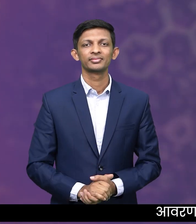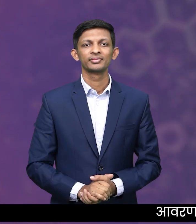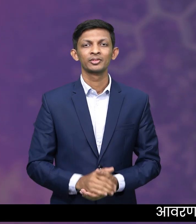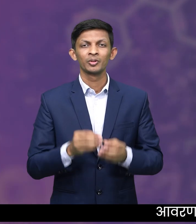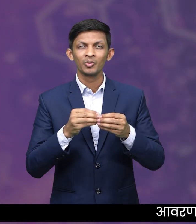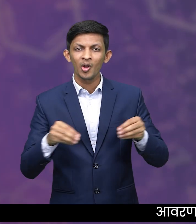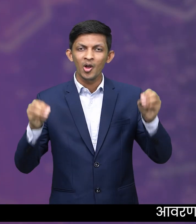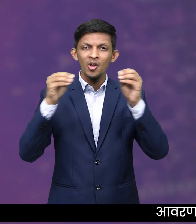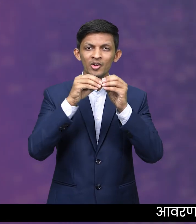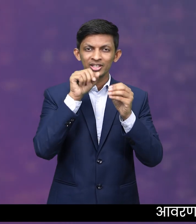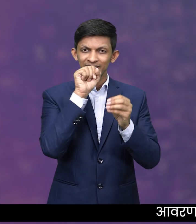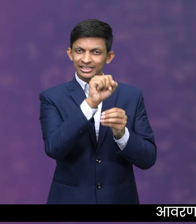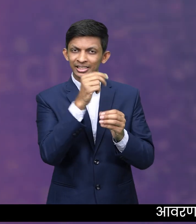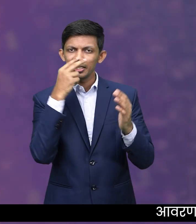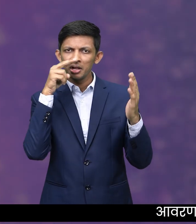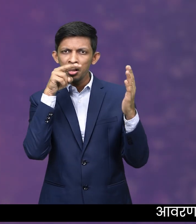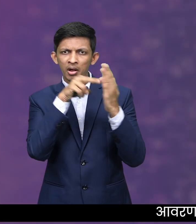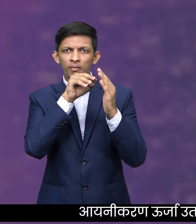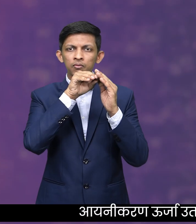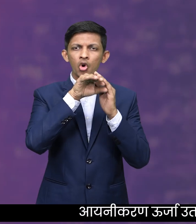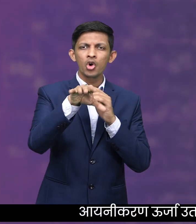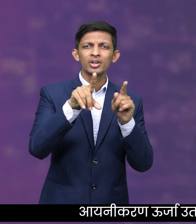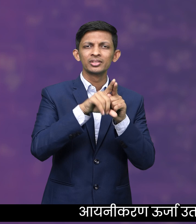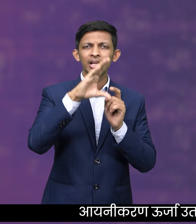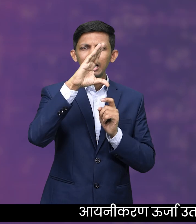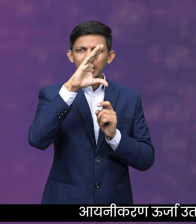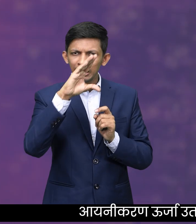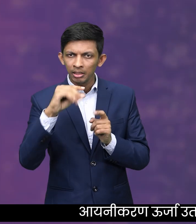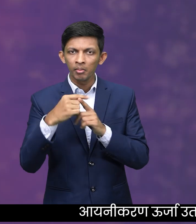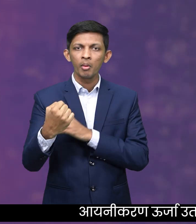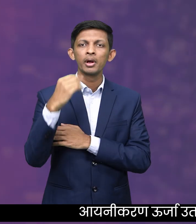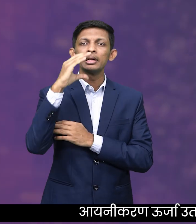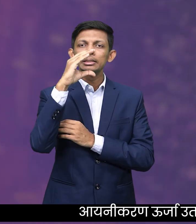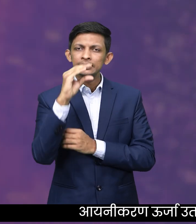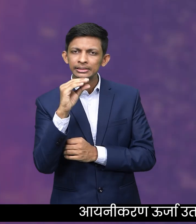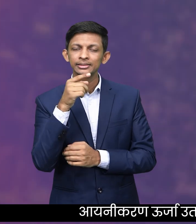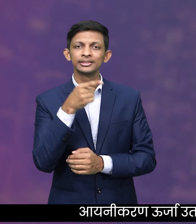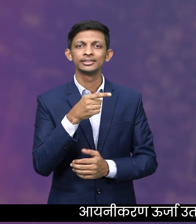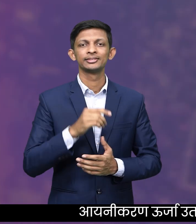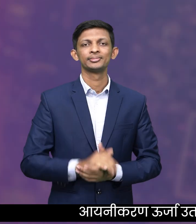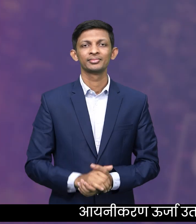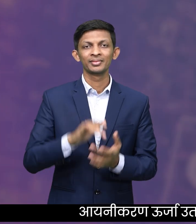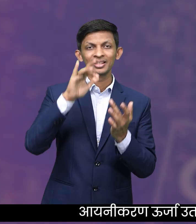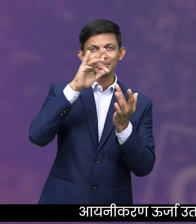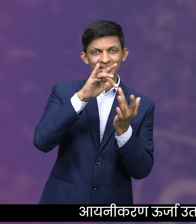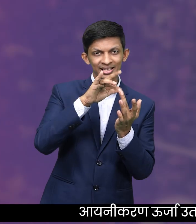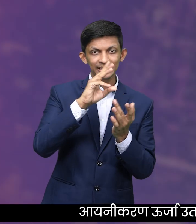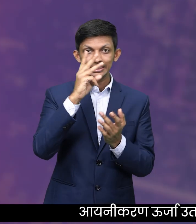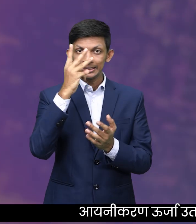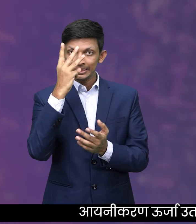आवरण प्रभाव जितना अधिक होगा, आयनीकरण ऊर्जा उतनी ही कम होगी। 3Li